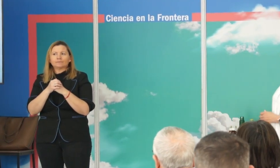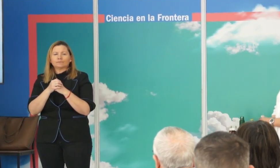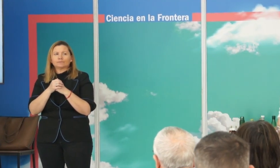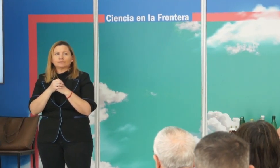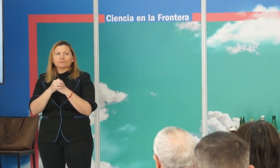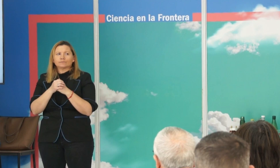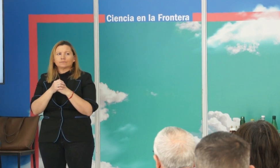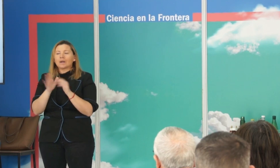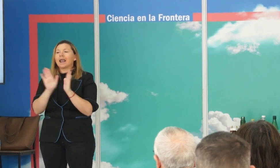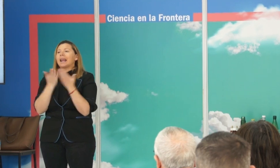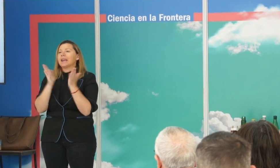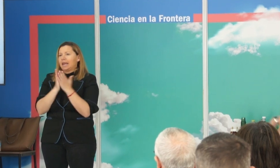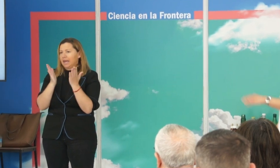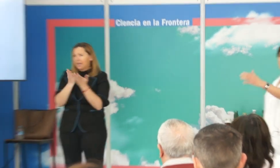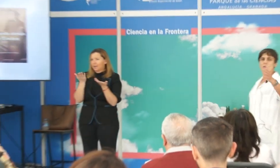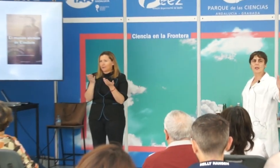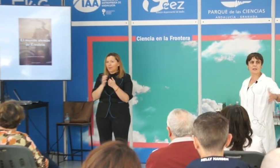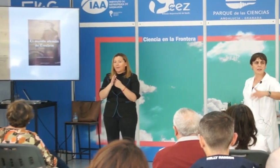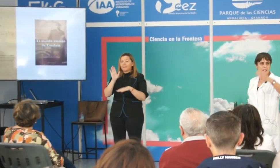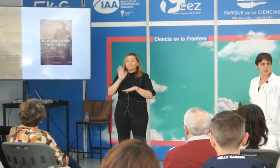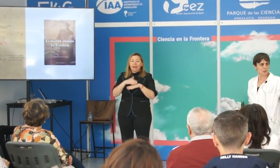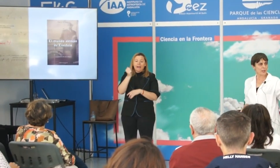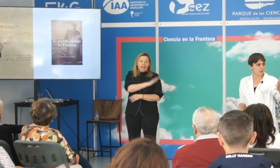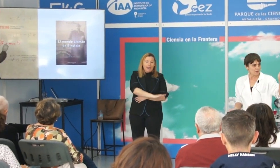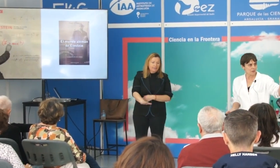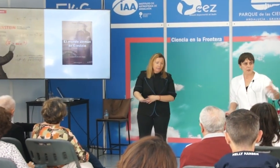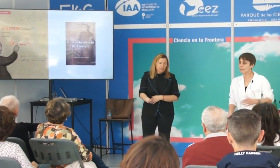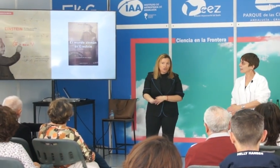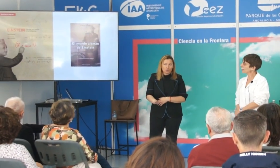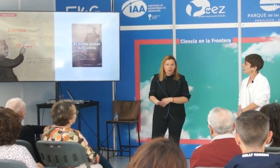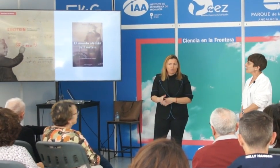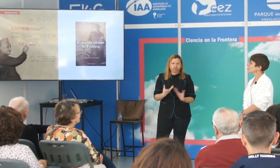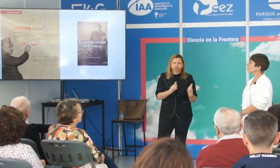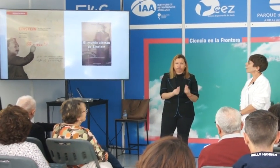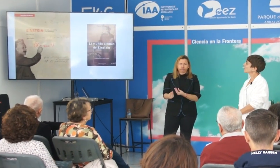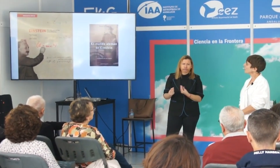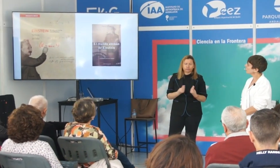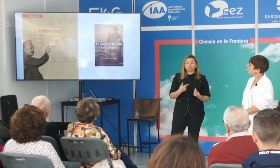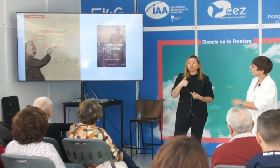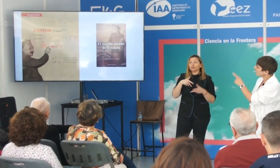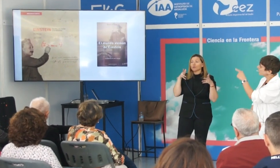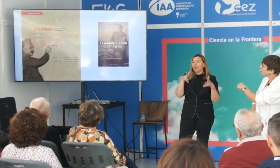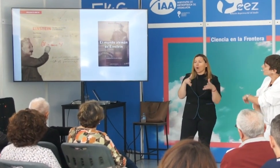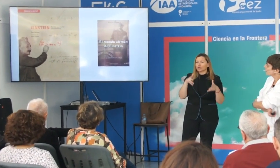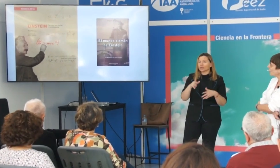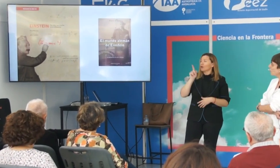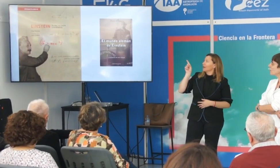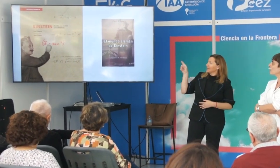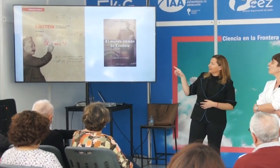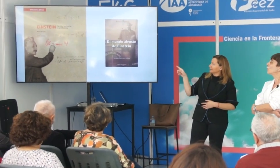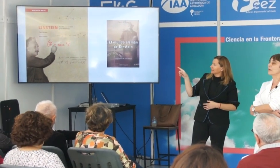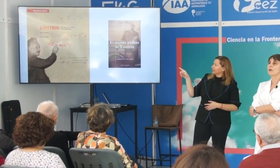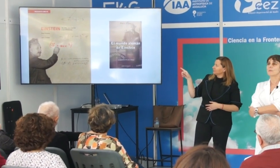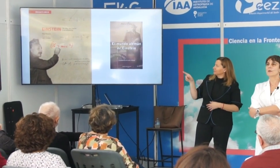Libro, pues de pa' niños de Einstein hay 800, ¿vale? Y yo recomiendo este primero de